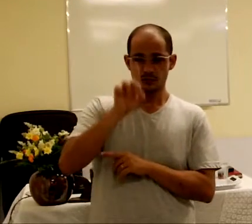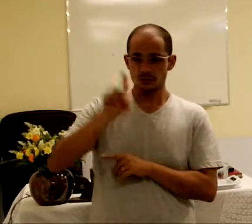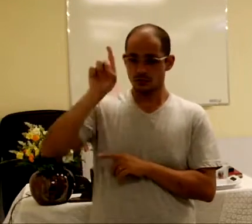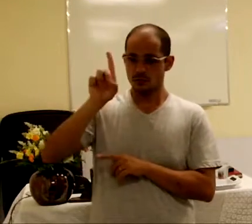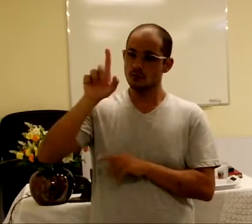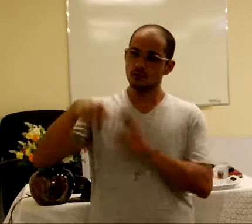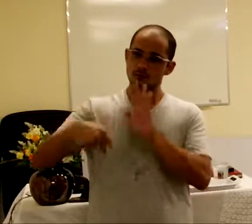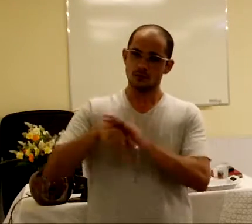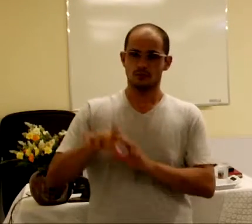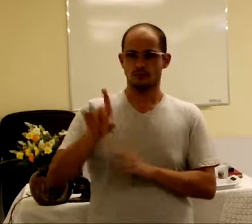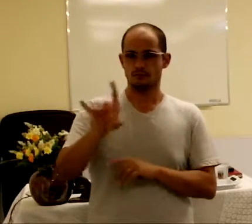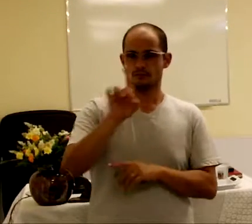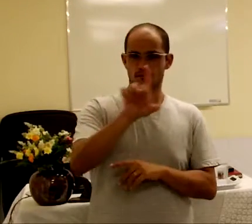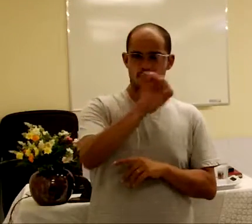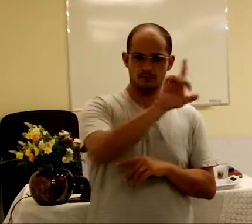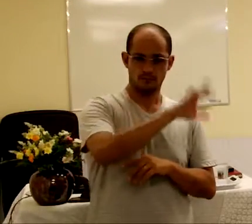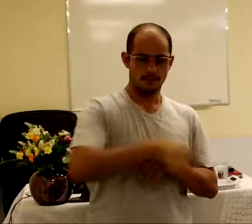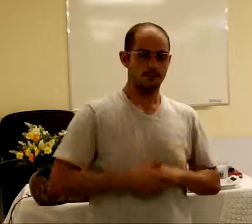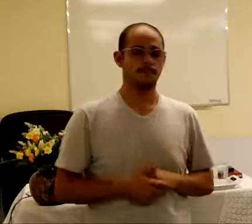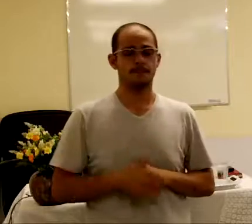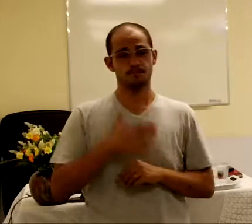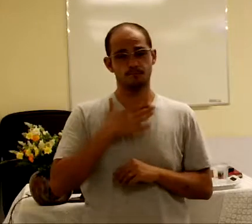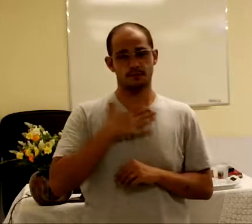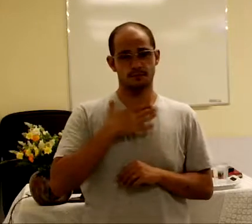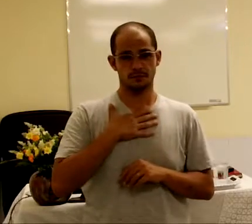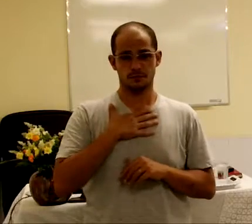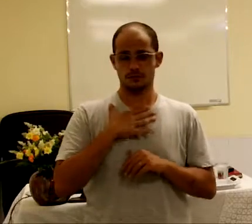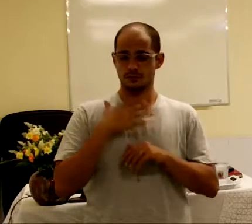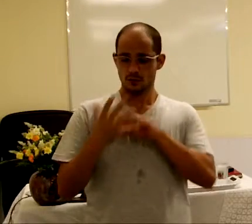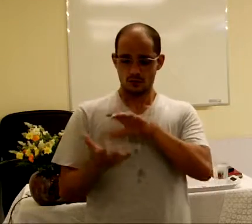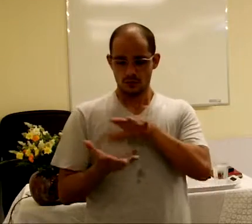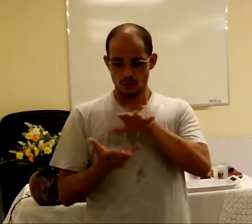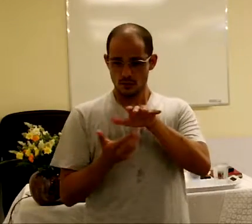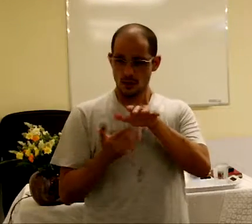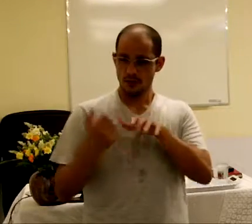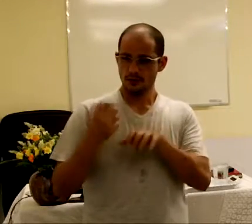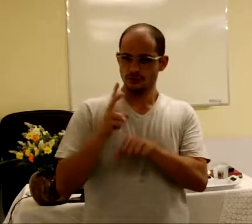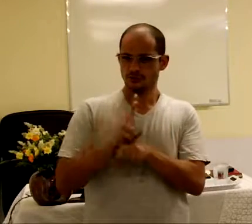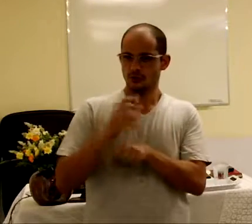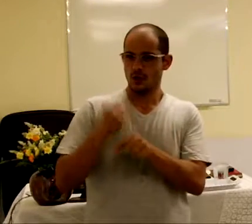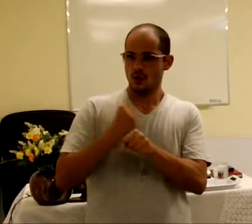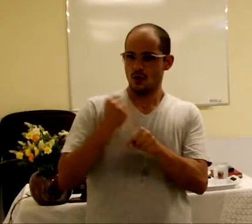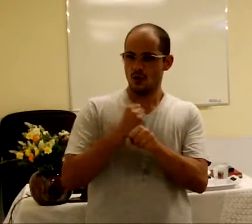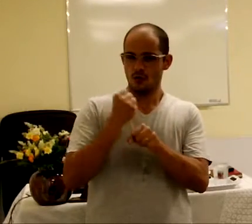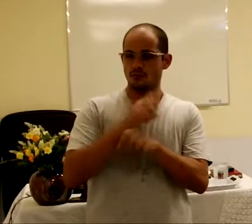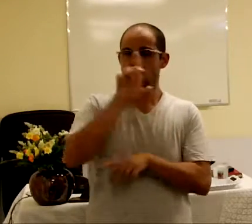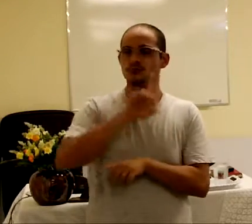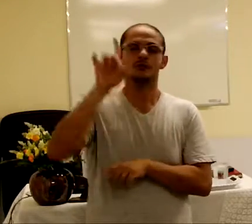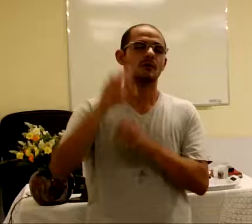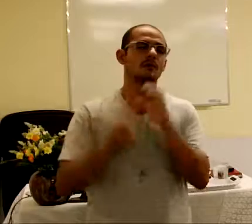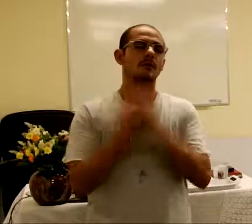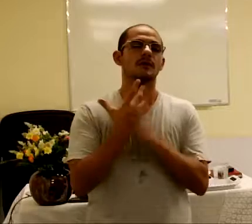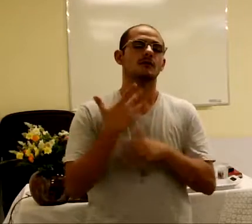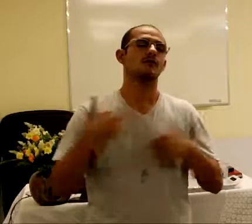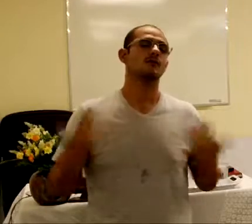um. Para mim, a obra de Deus ela surge quando eu tive meu filho, por exemplo.